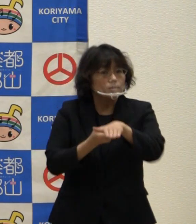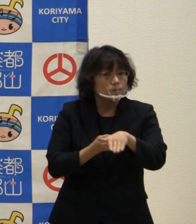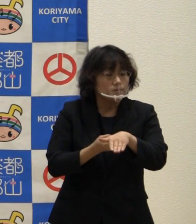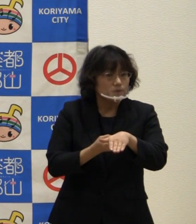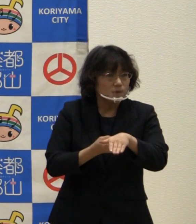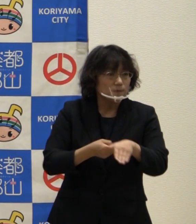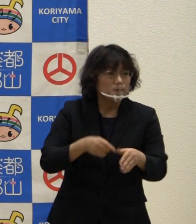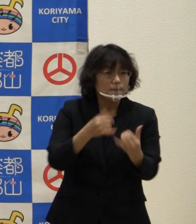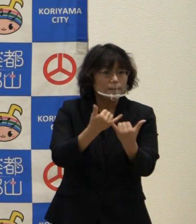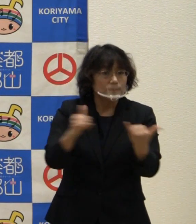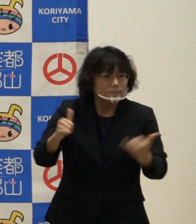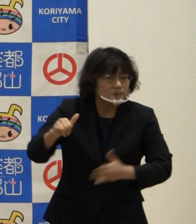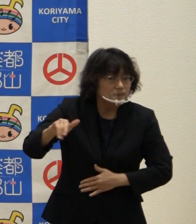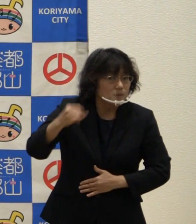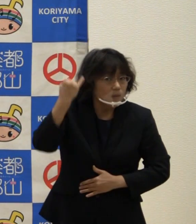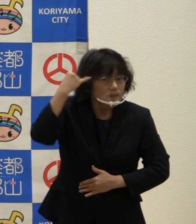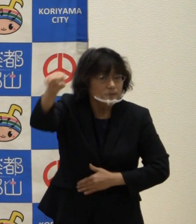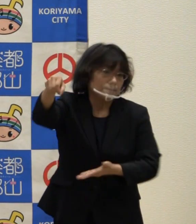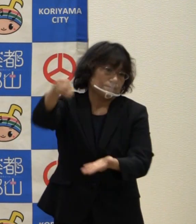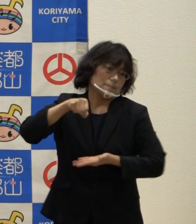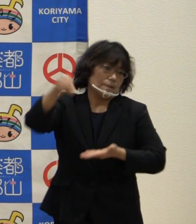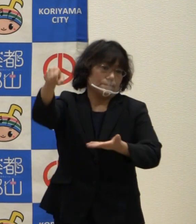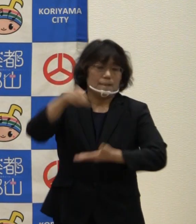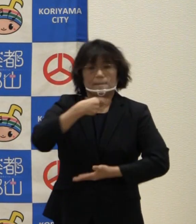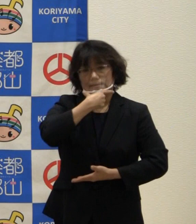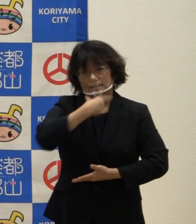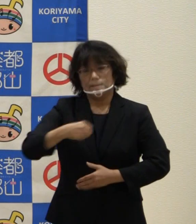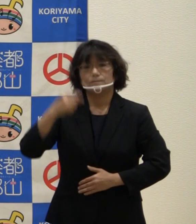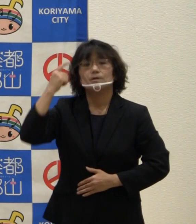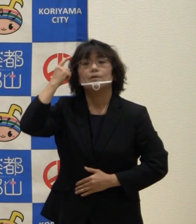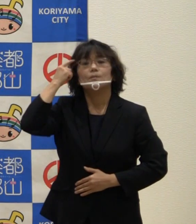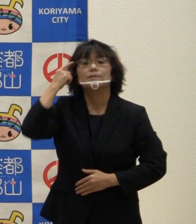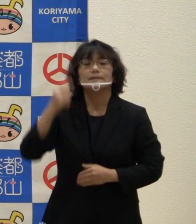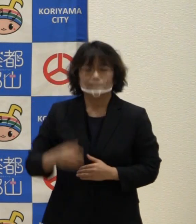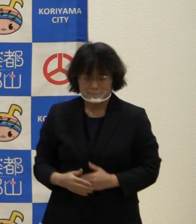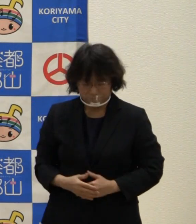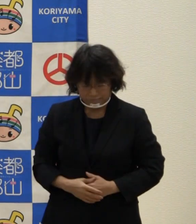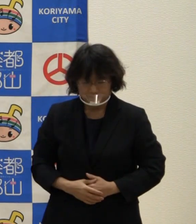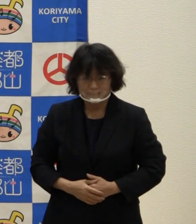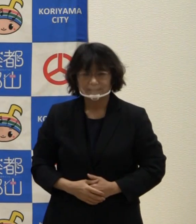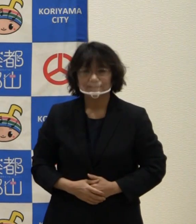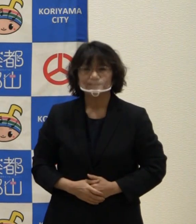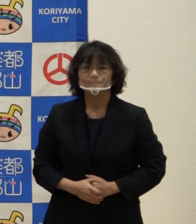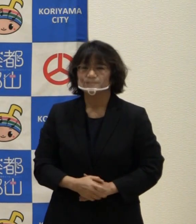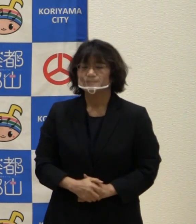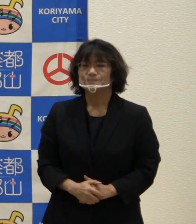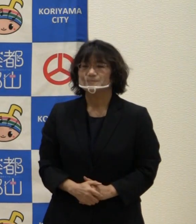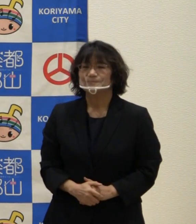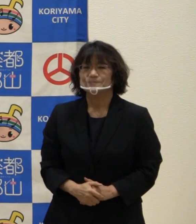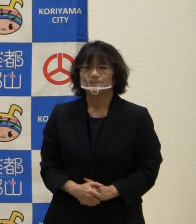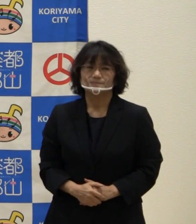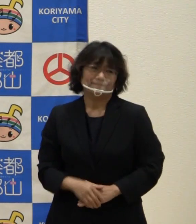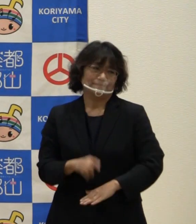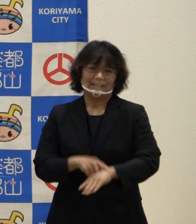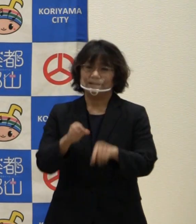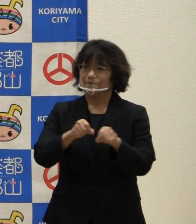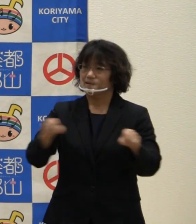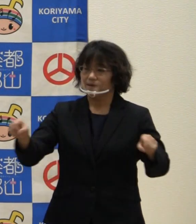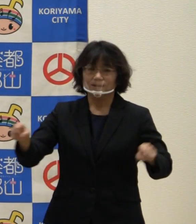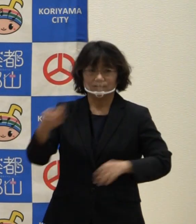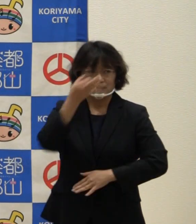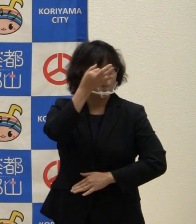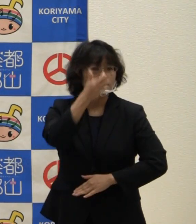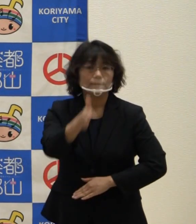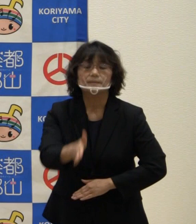ら、これに対応してまいりたいというものでございます。どうも長時間にわたりまして恐縮でござい